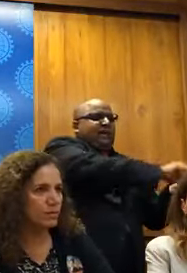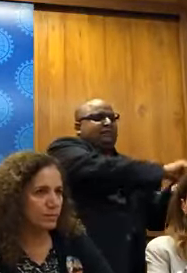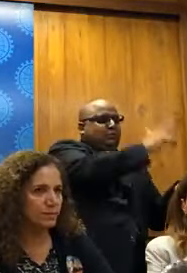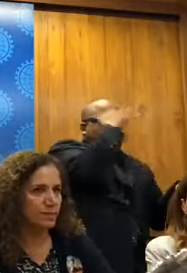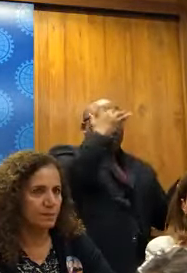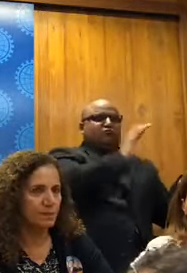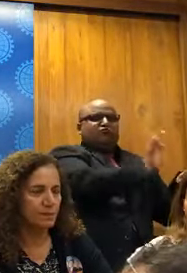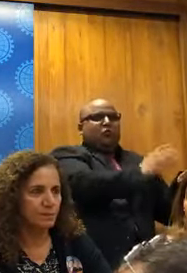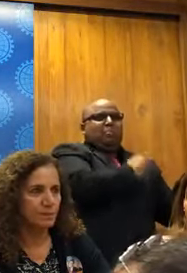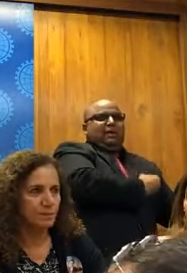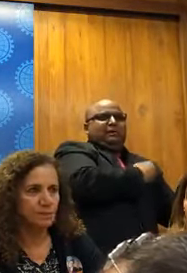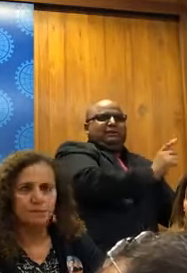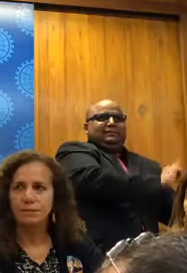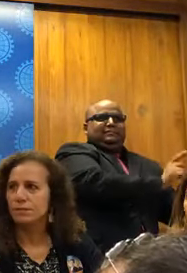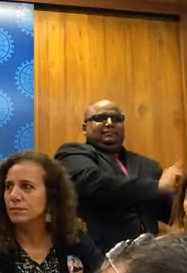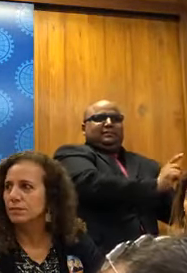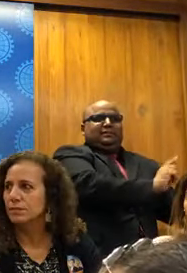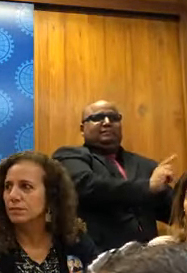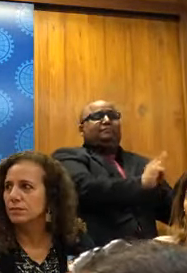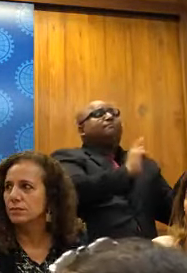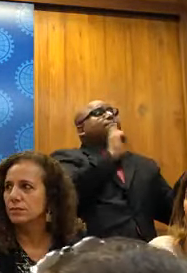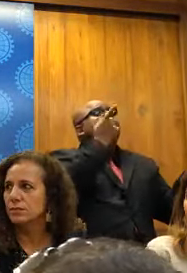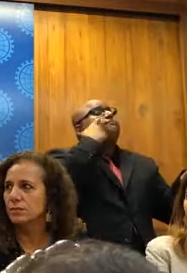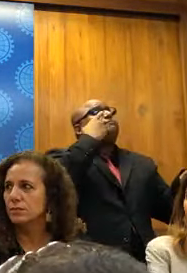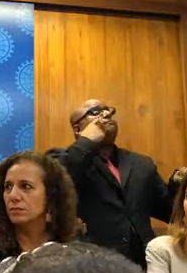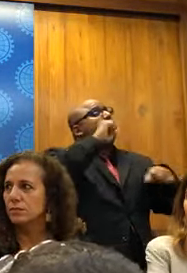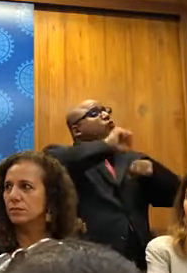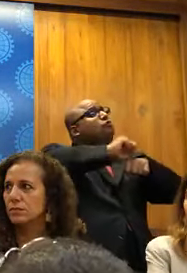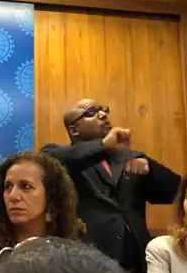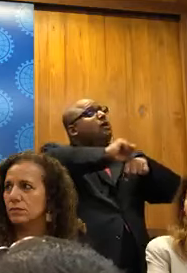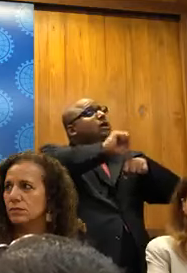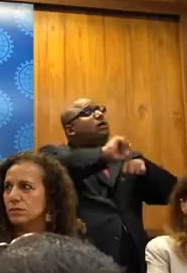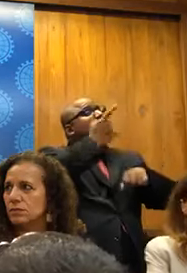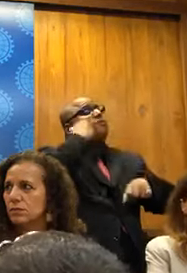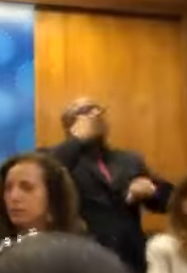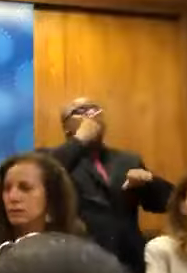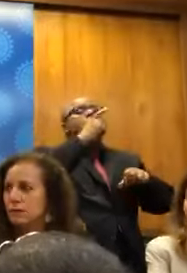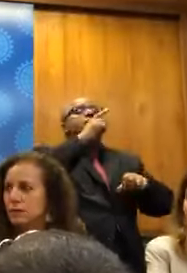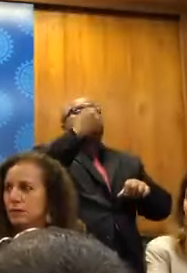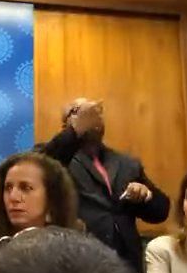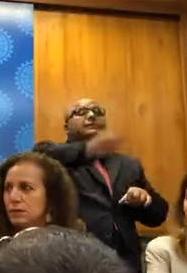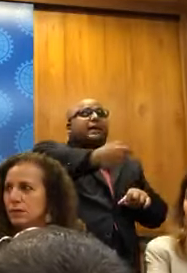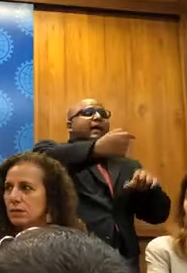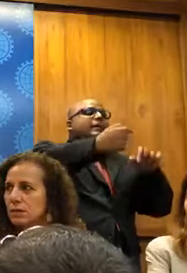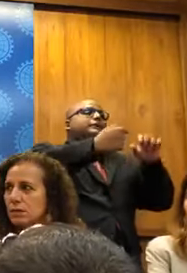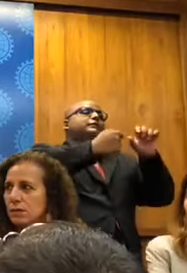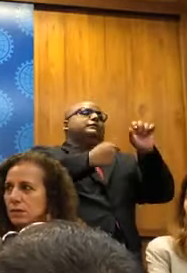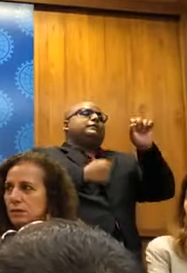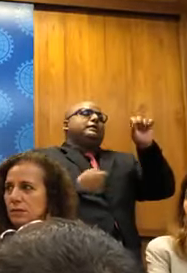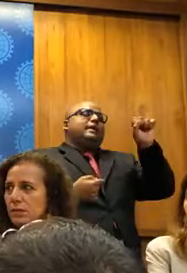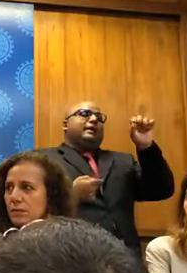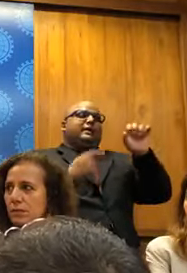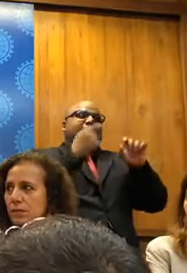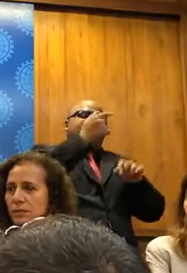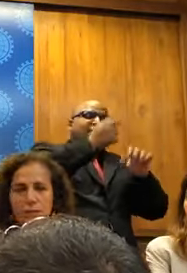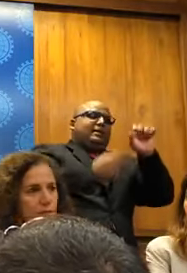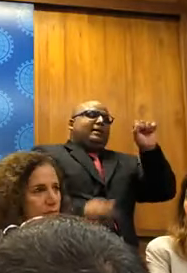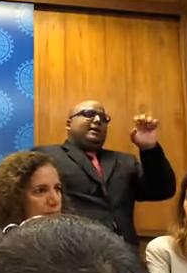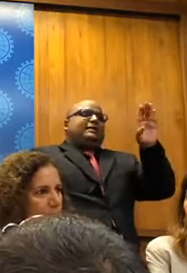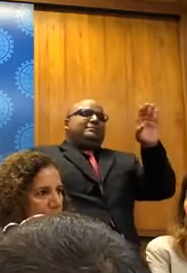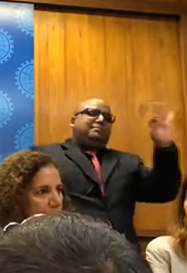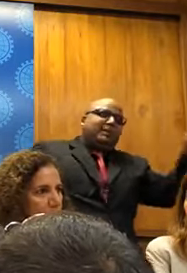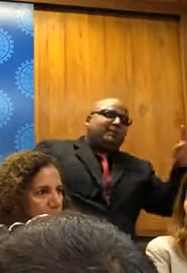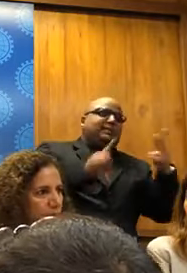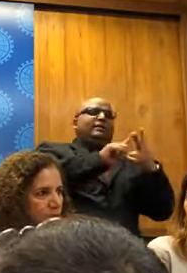vai. Então, fica aqui para Bandeirantes, Record, SBT e Globo,